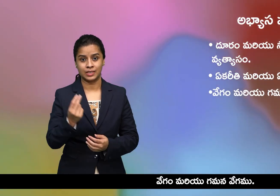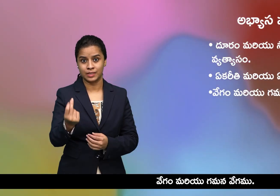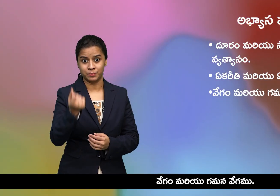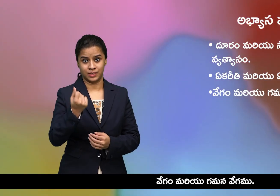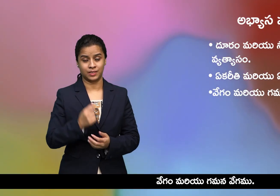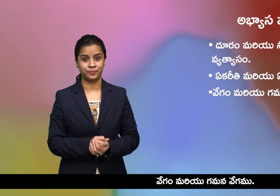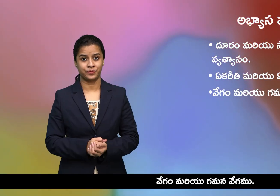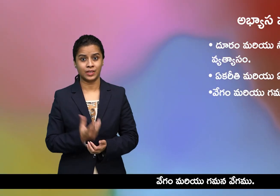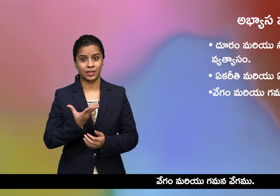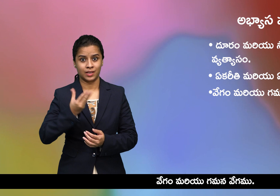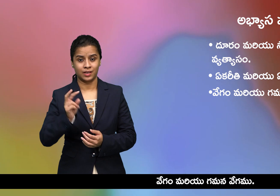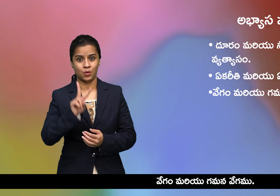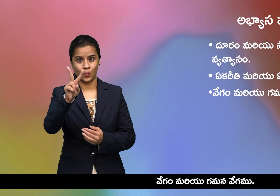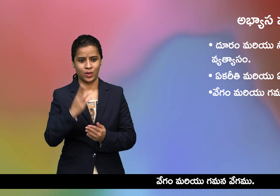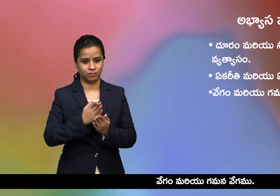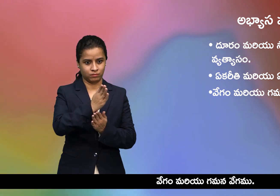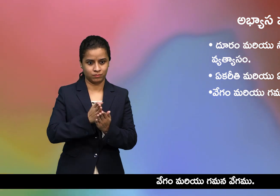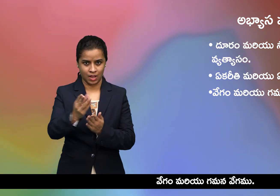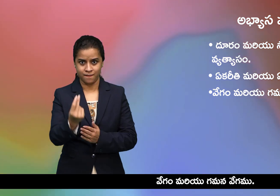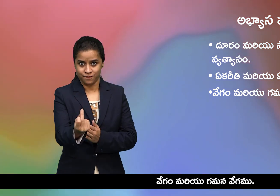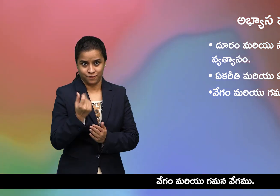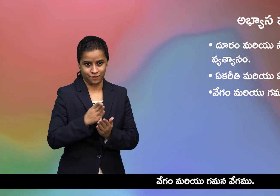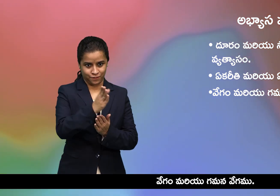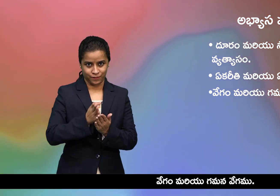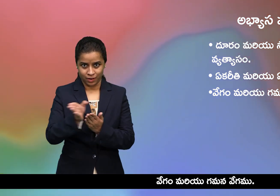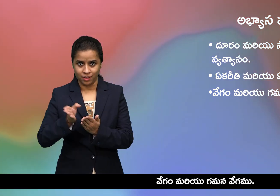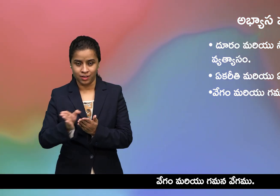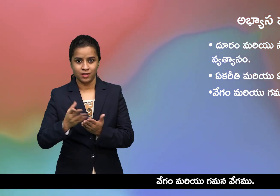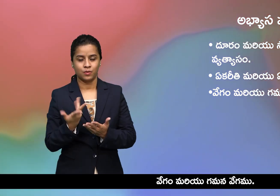వేగం మరియు గమన వేగం.